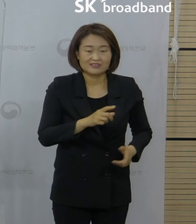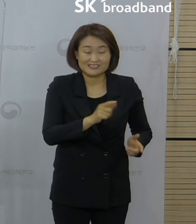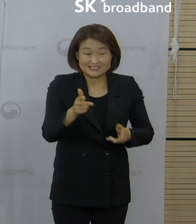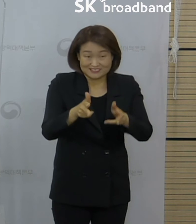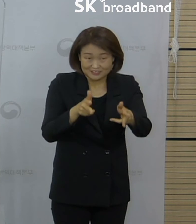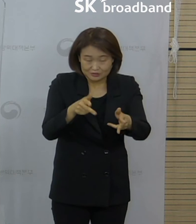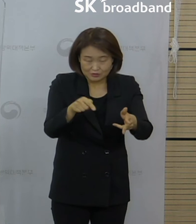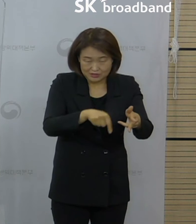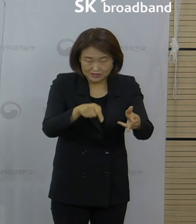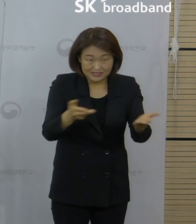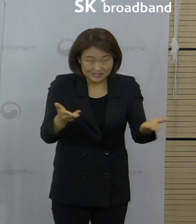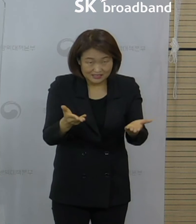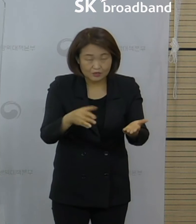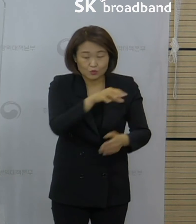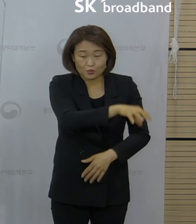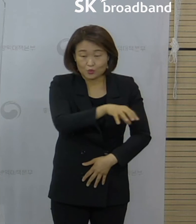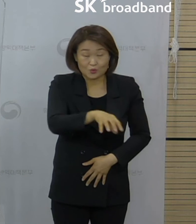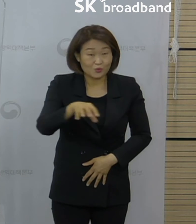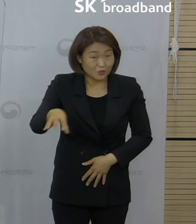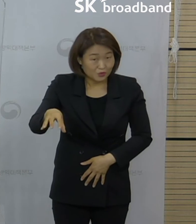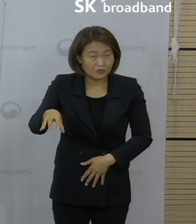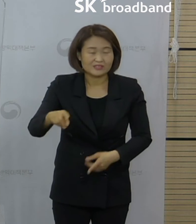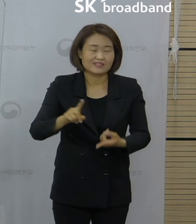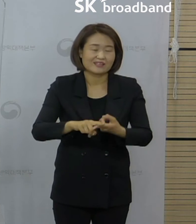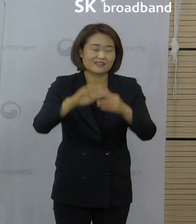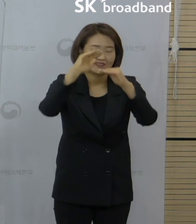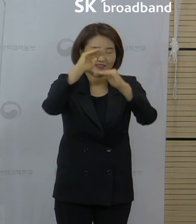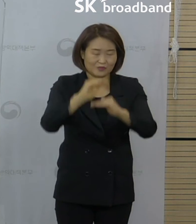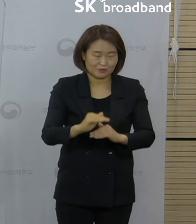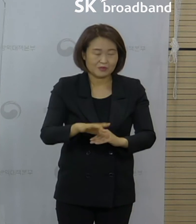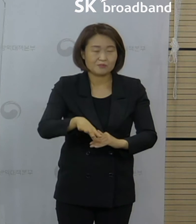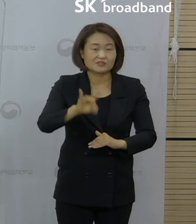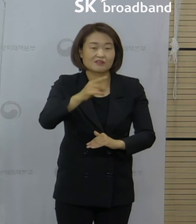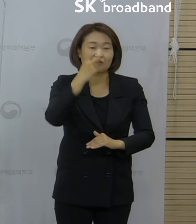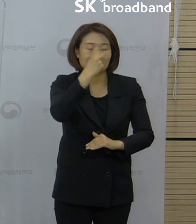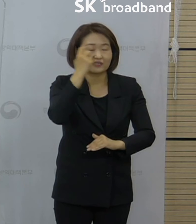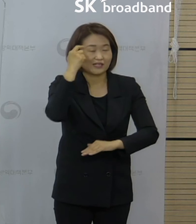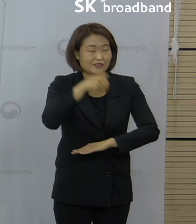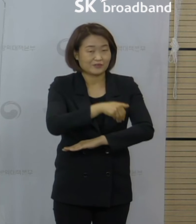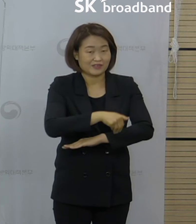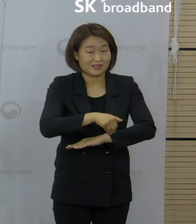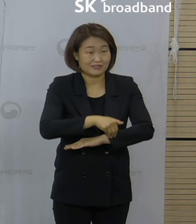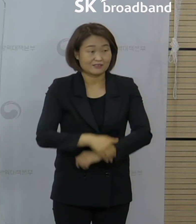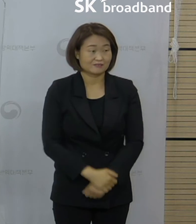그 사례가 되겠습니다. 네, 그럼 지금부터는 예방접종 대응 추진단